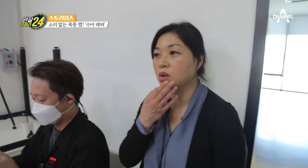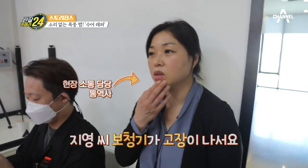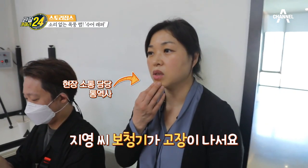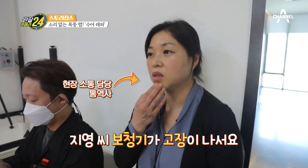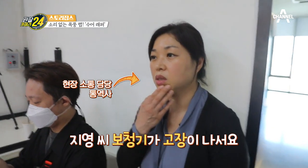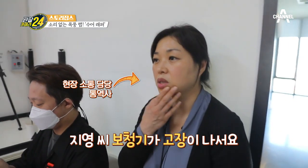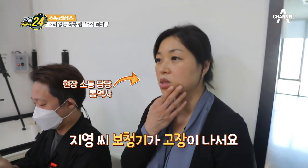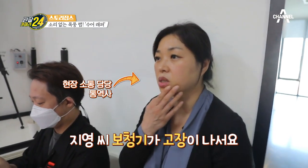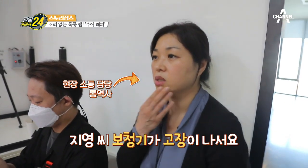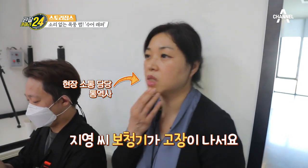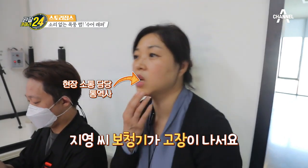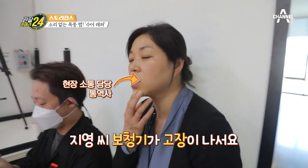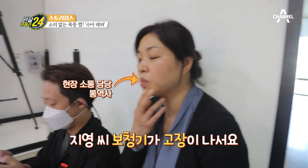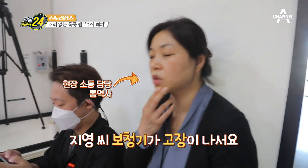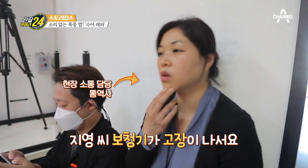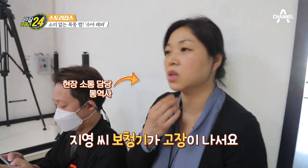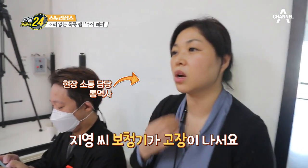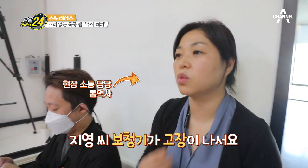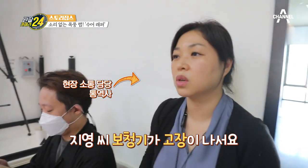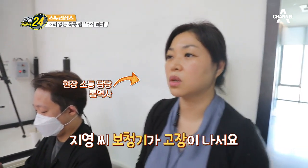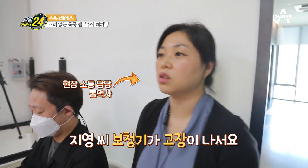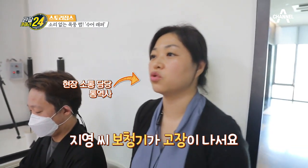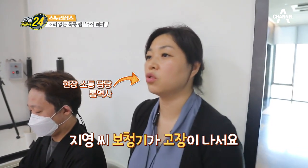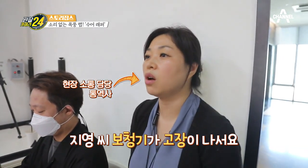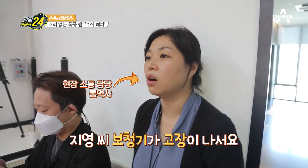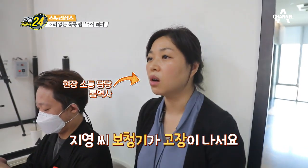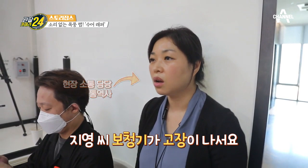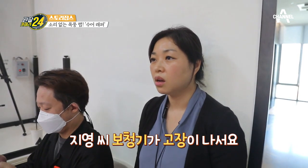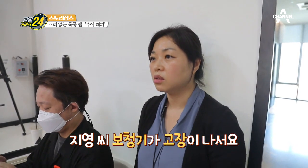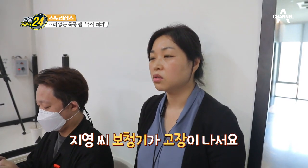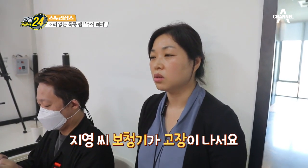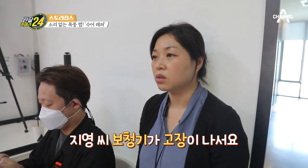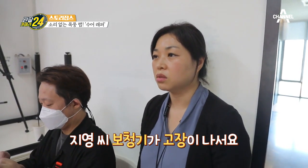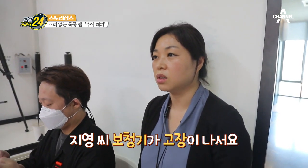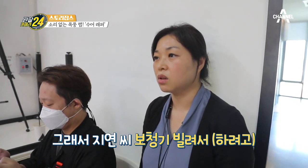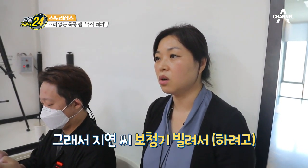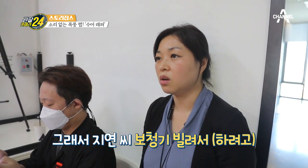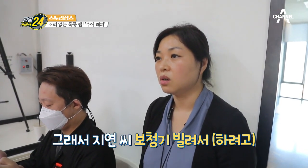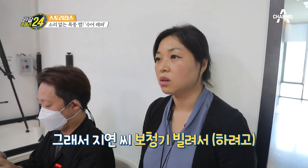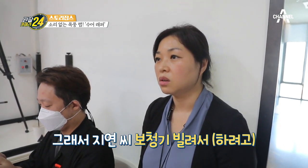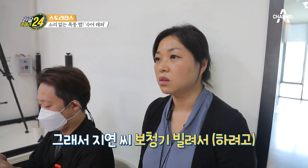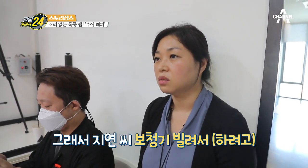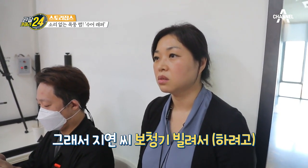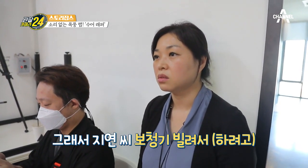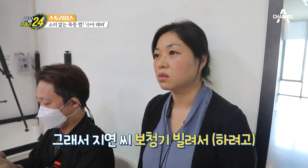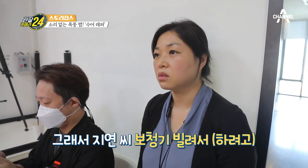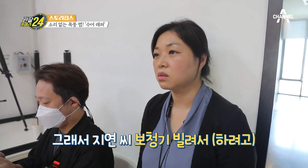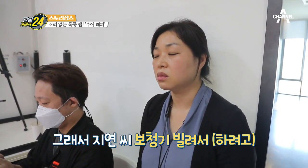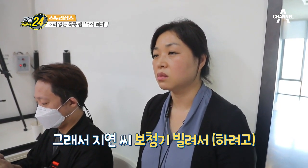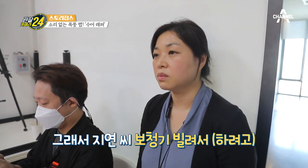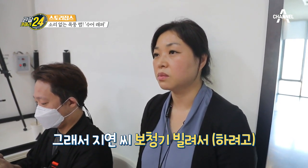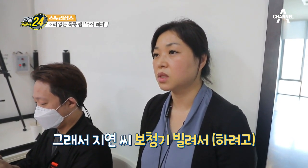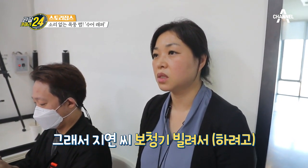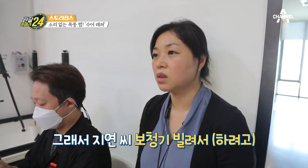보청기, 지영 씨 보청기가 고장이 나가지고요. 그래서 지금 지연